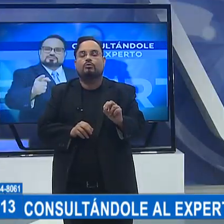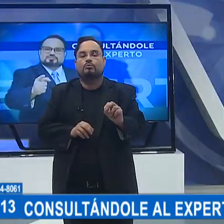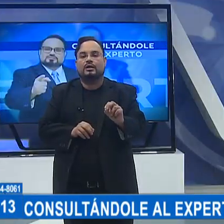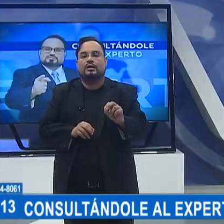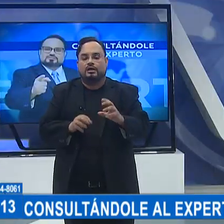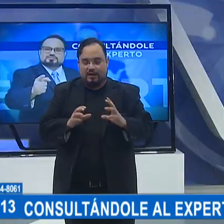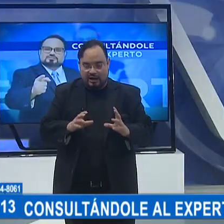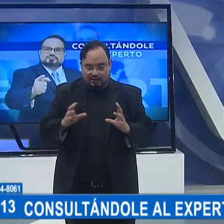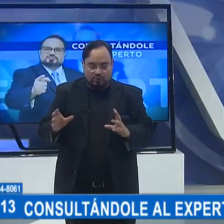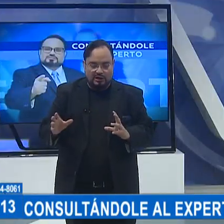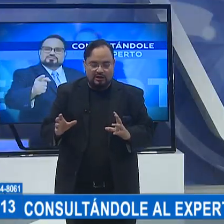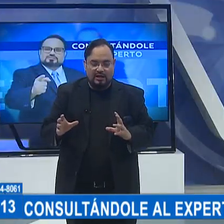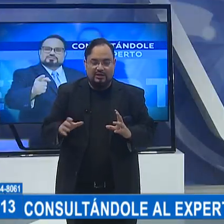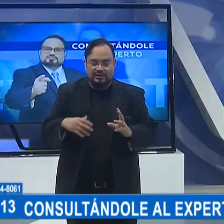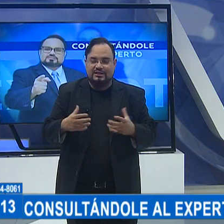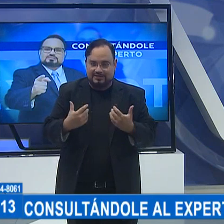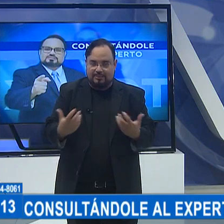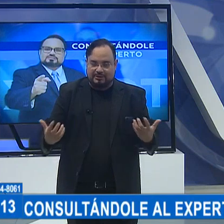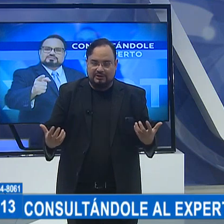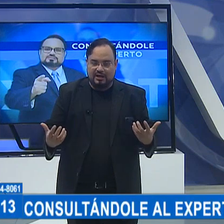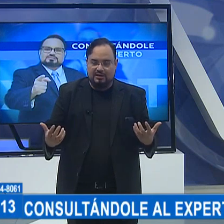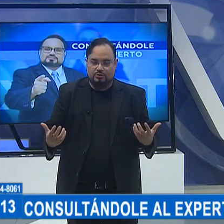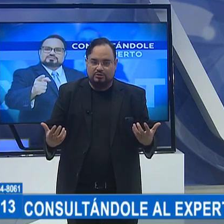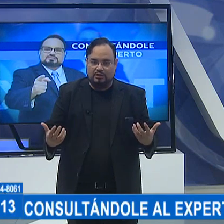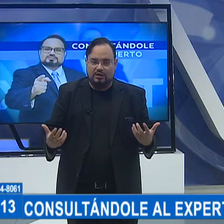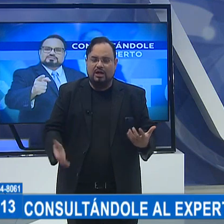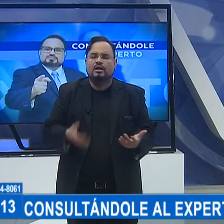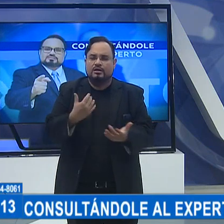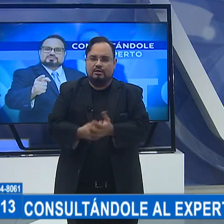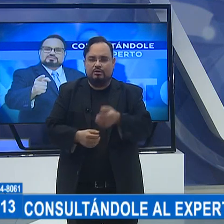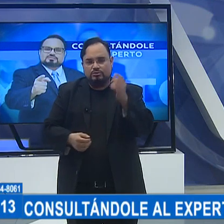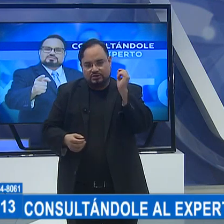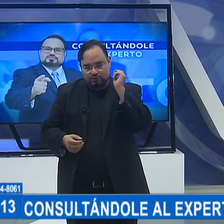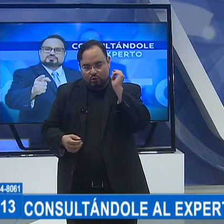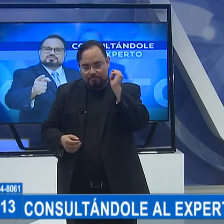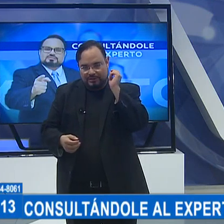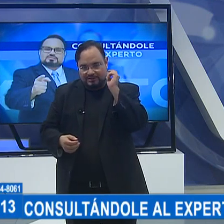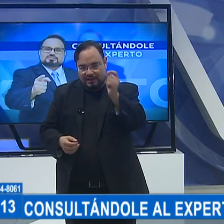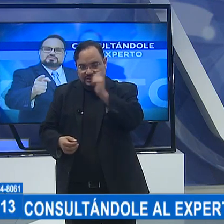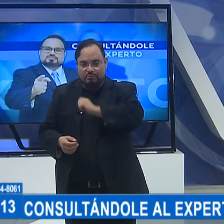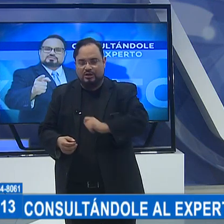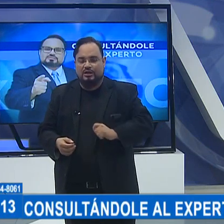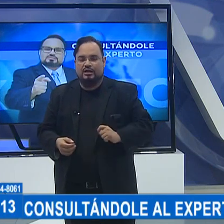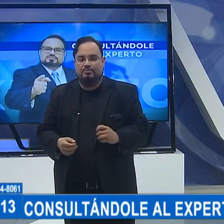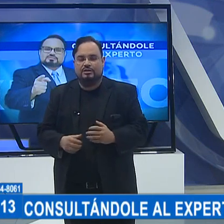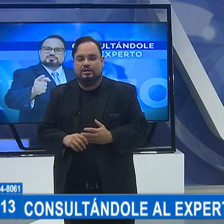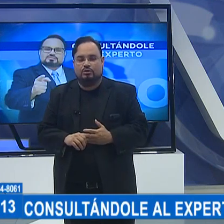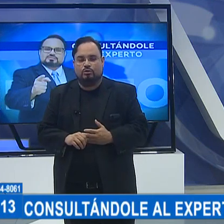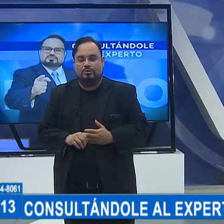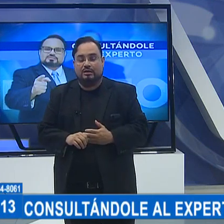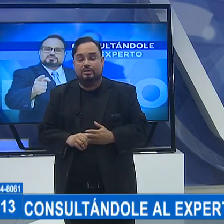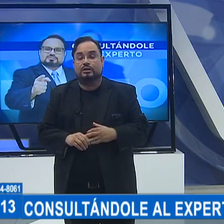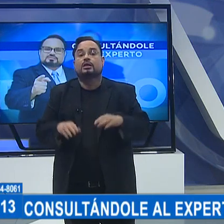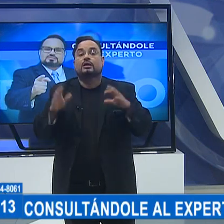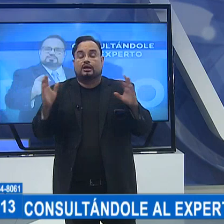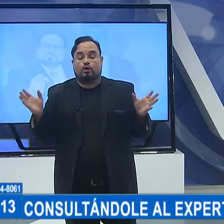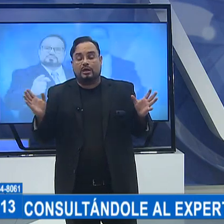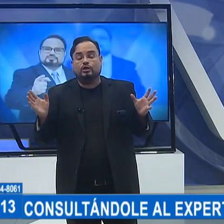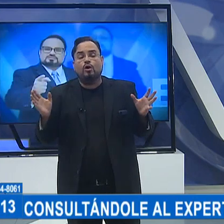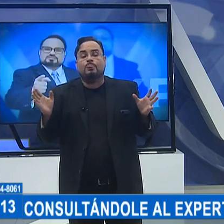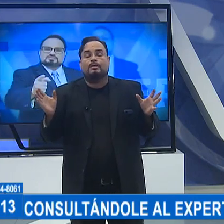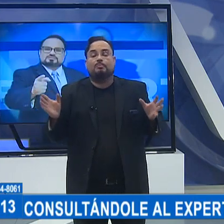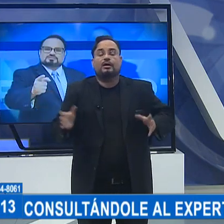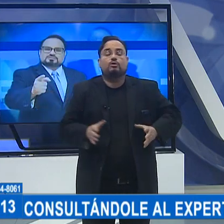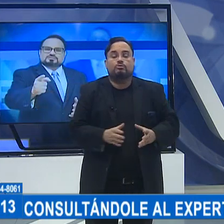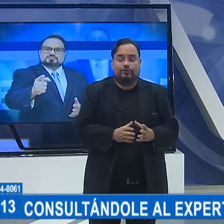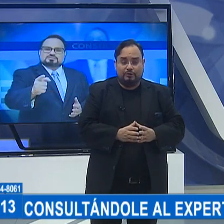le va a devolver la totalidad de esas capacidades que usted tenía, debe compensarse monetariamente y económicamente.